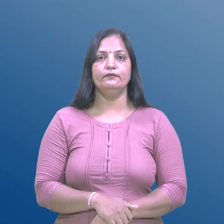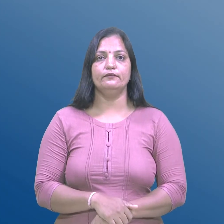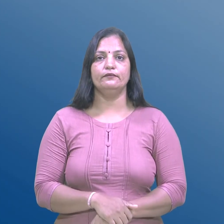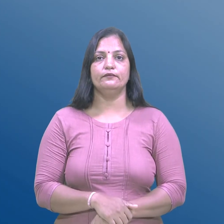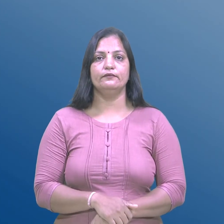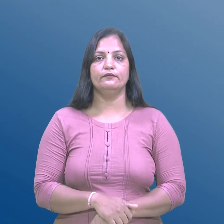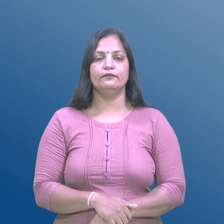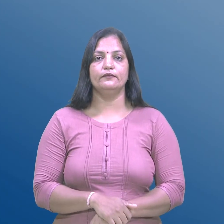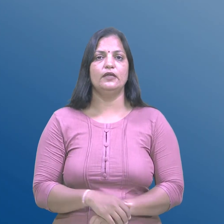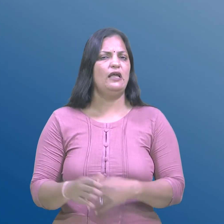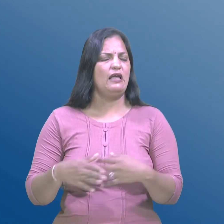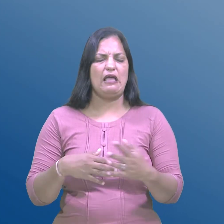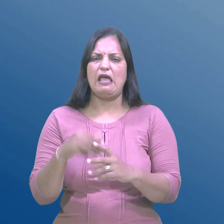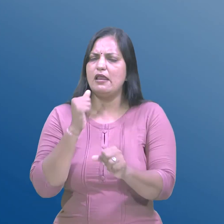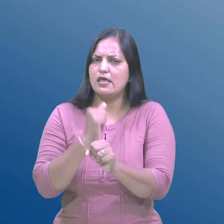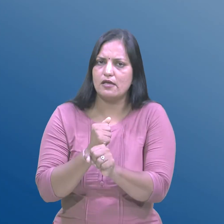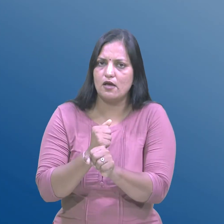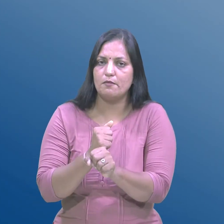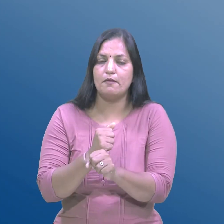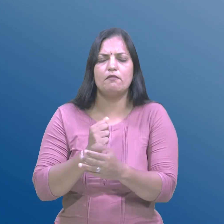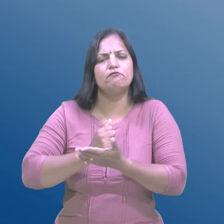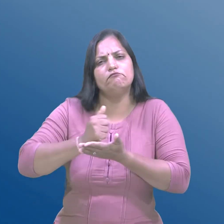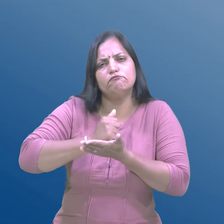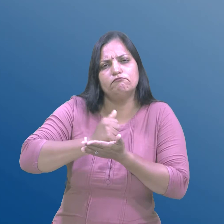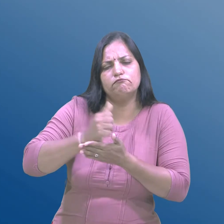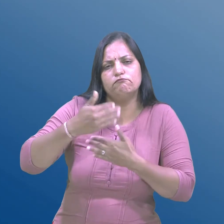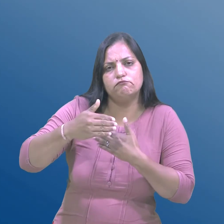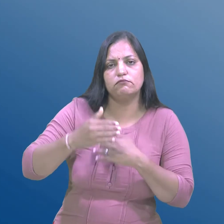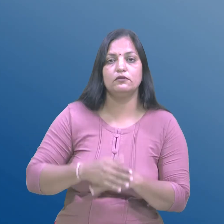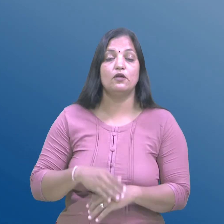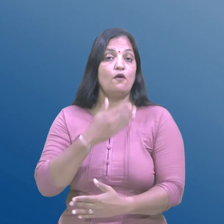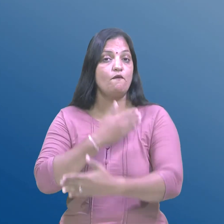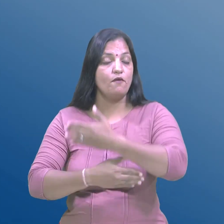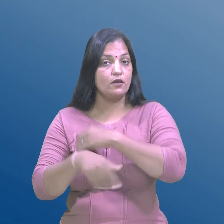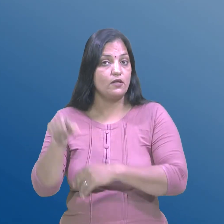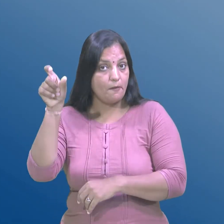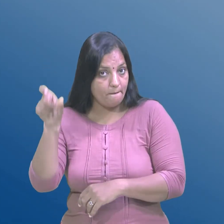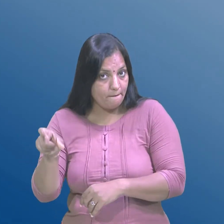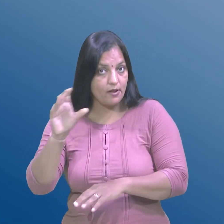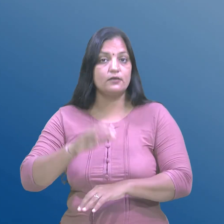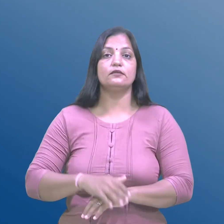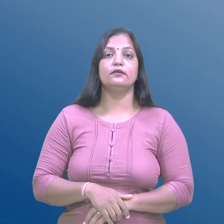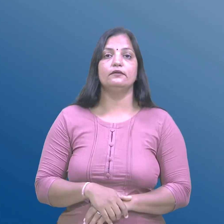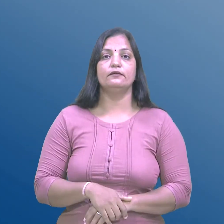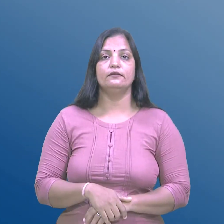ઉચિત સરકાર એ માટે પ્રયત્ન કરશે કે વિકલાંગતા ધરાવતી વ્યક્તિ